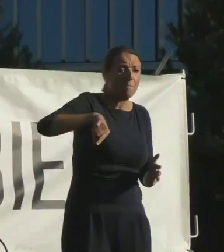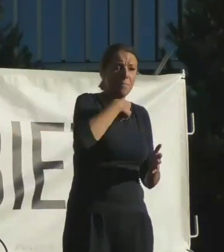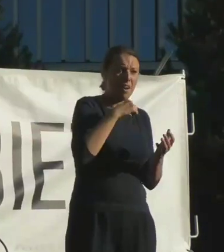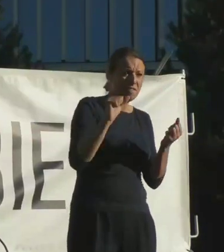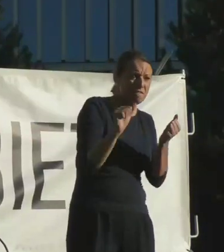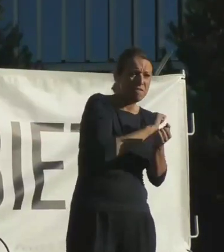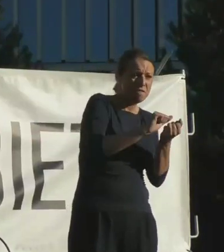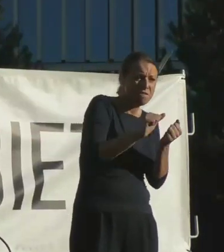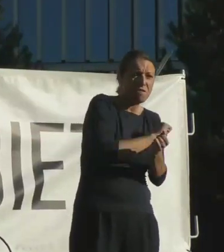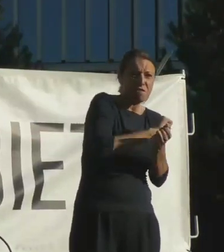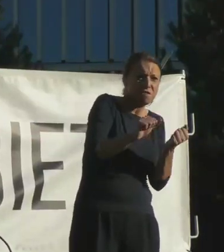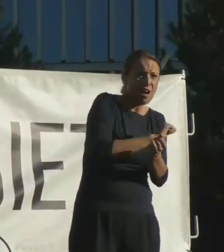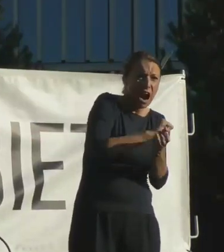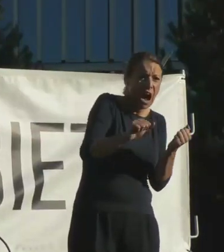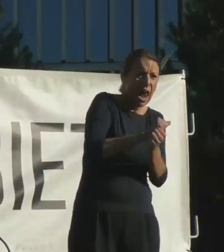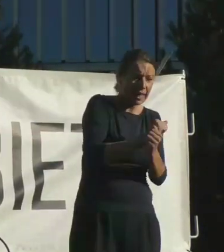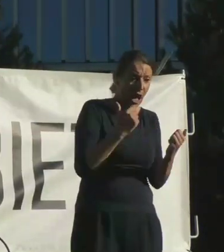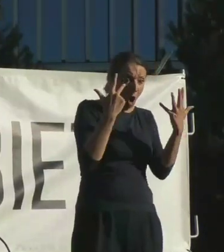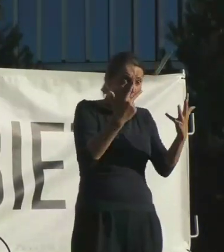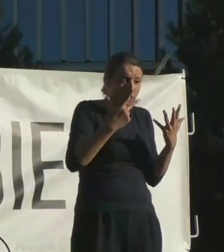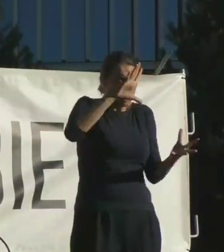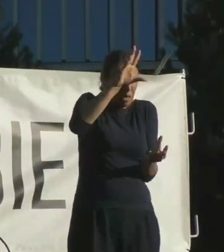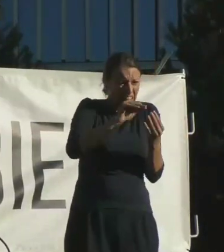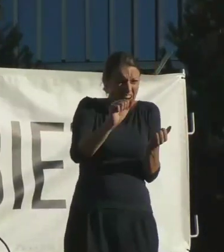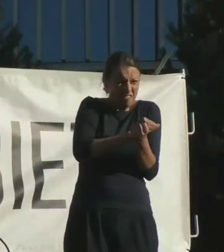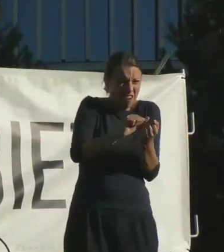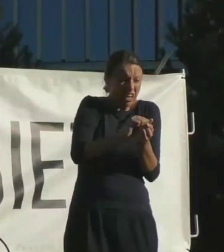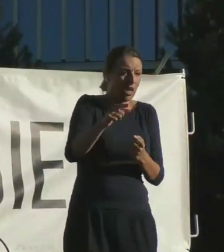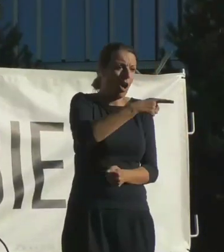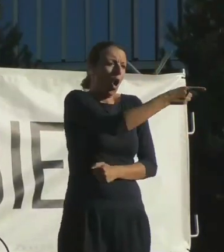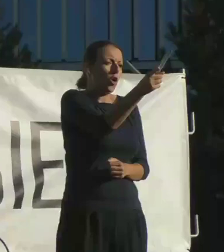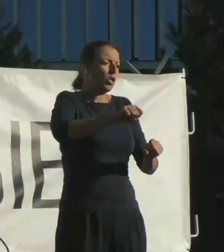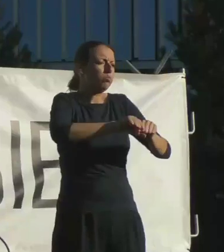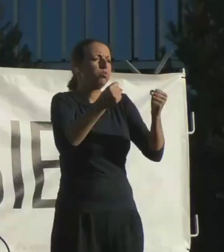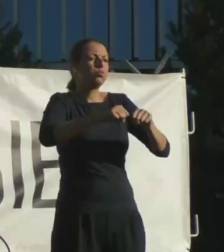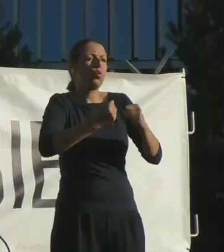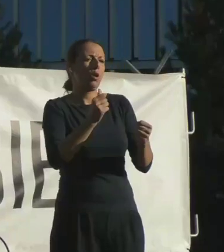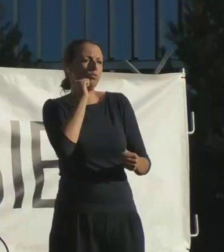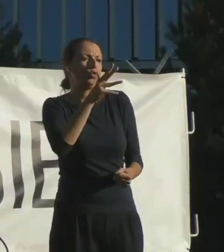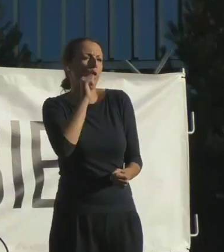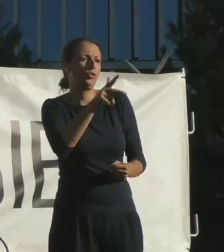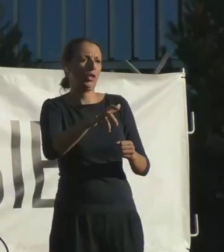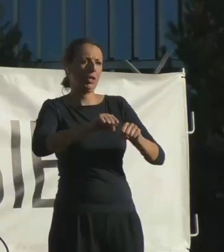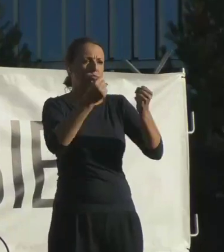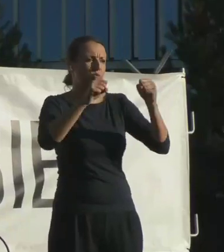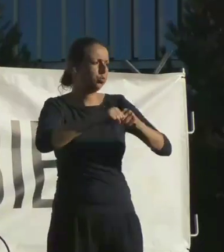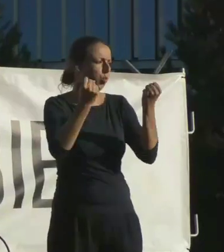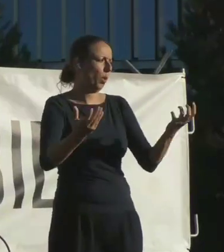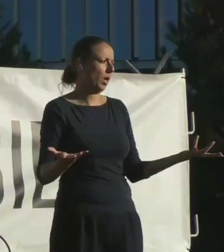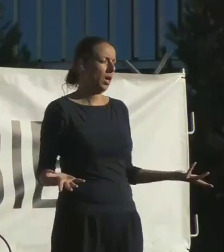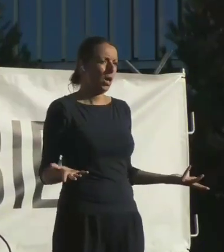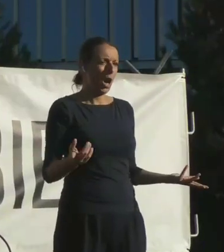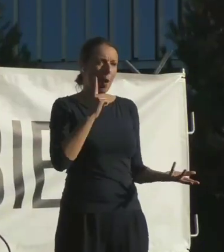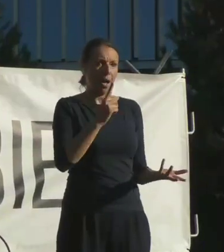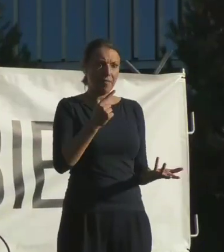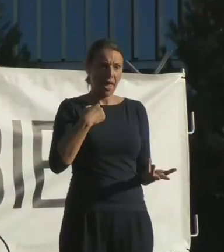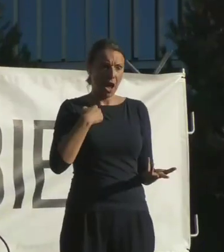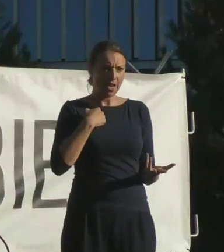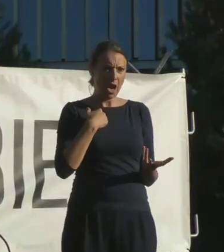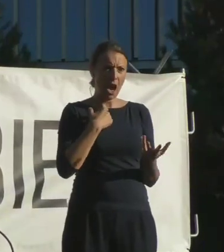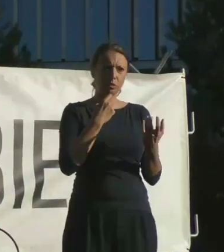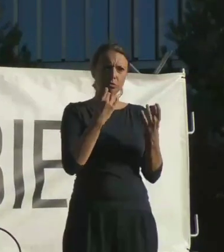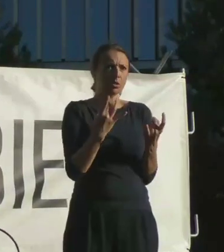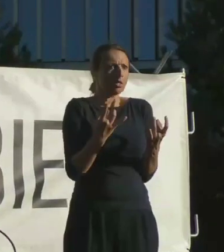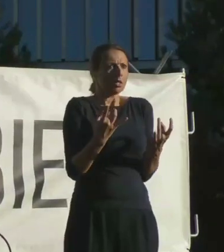my walczyłyśmy i walczymy od 8 lat. Psują to każdego dnia. Z tego wkurwu tutaj